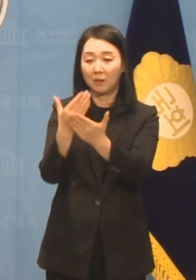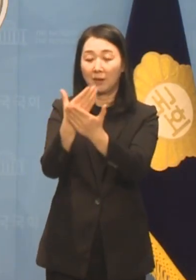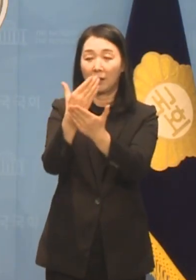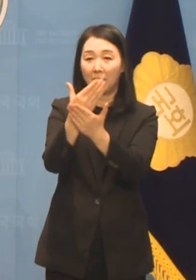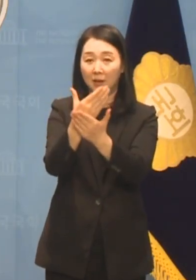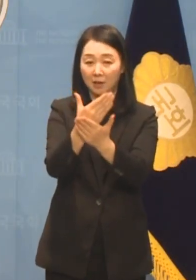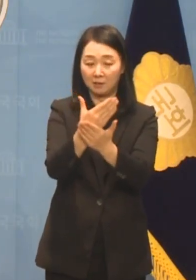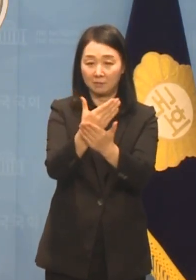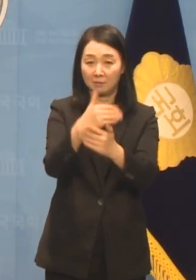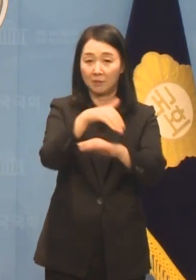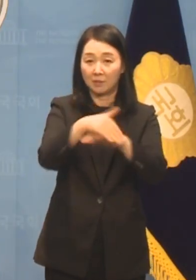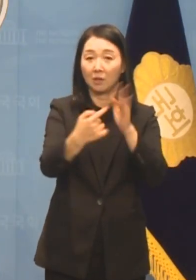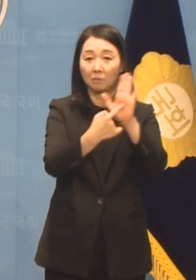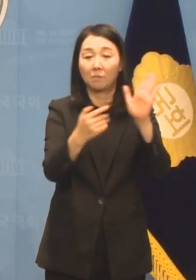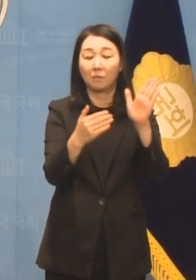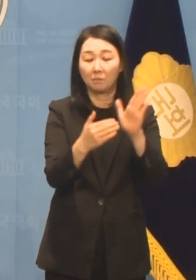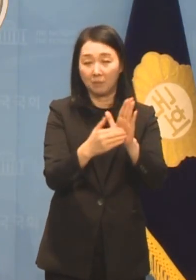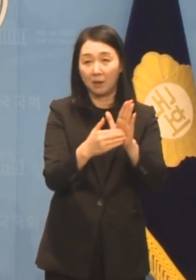총